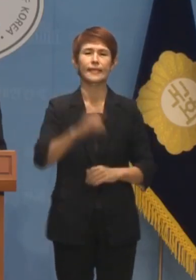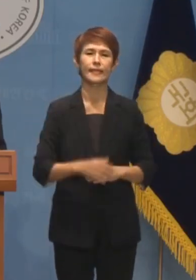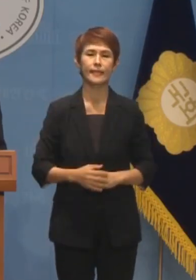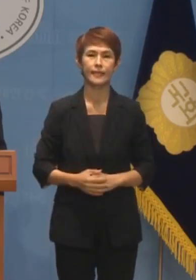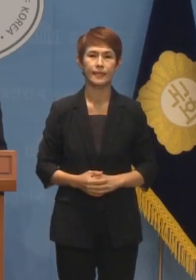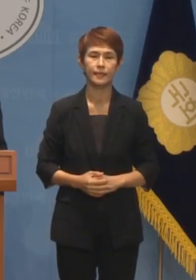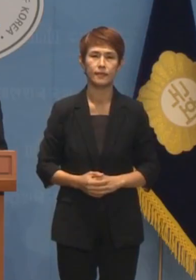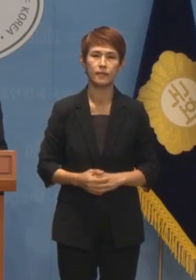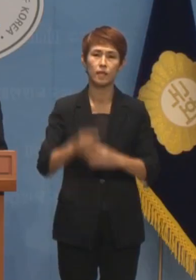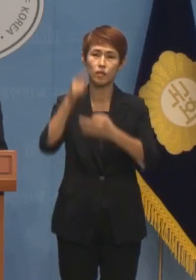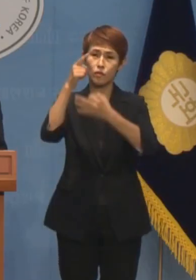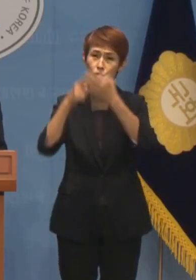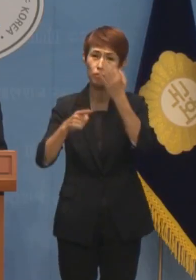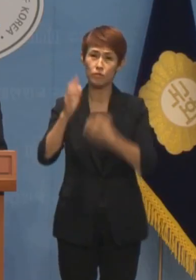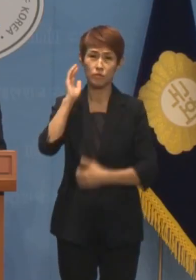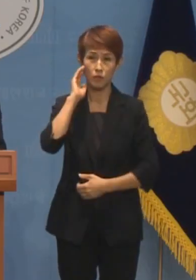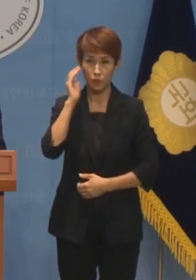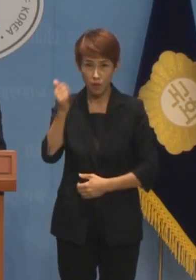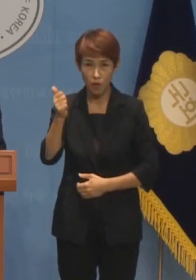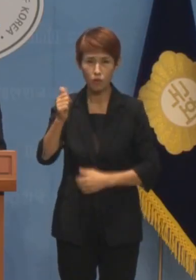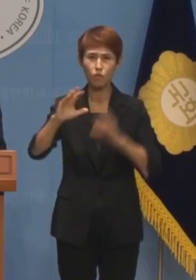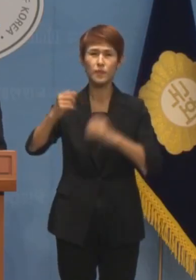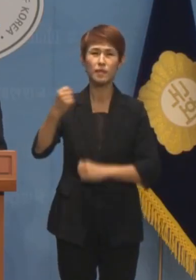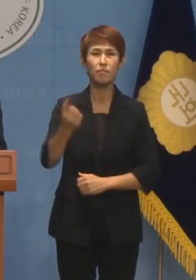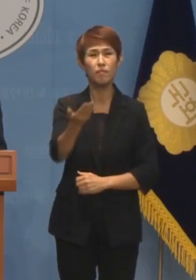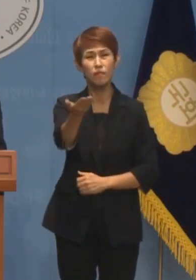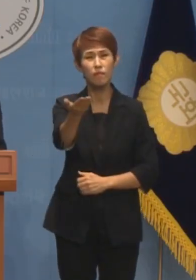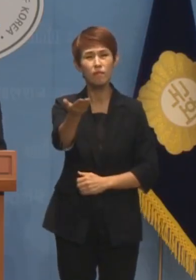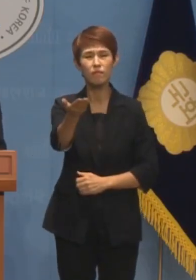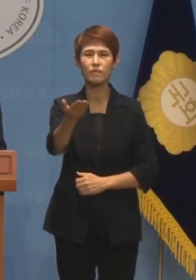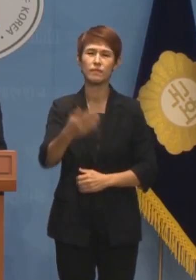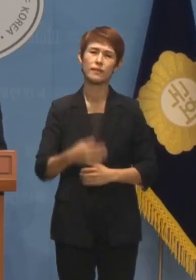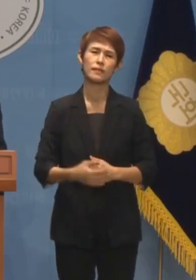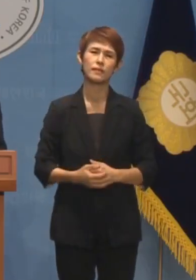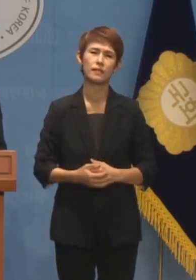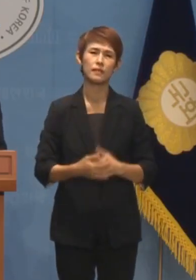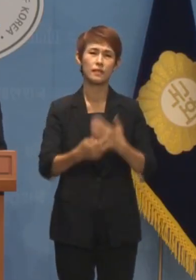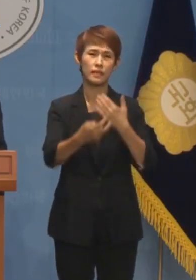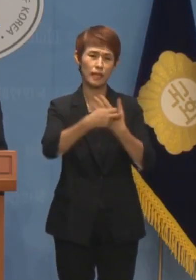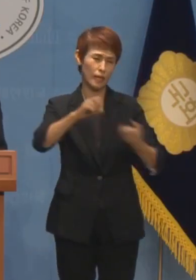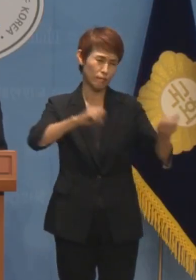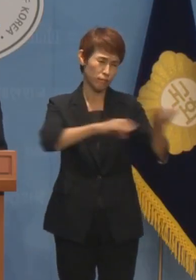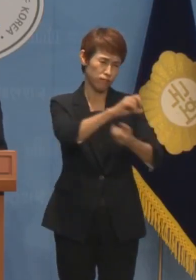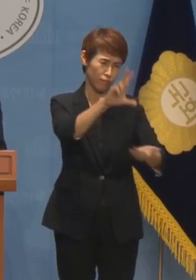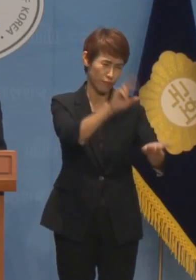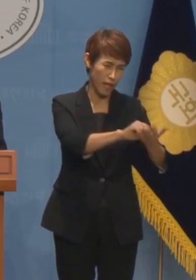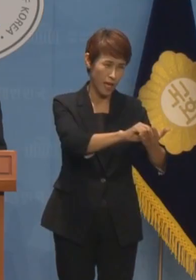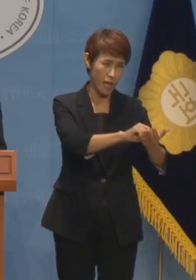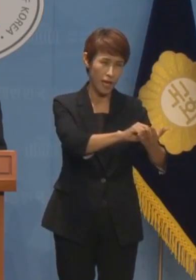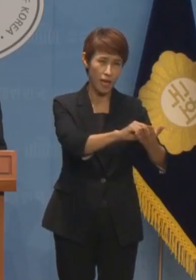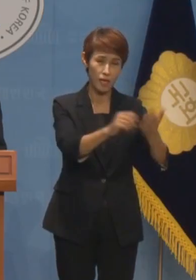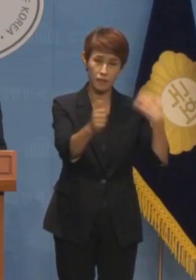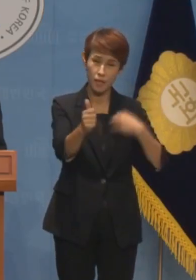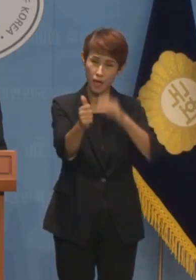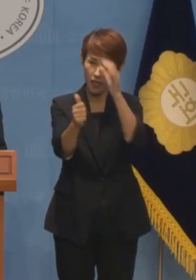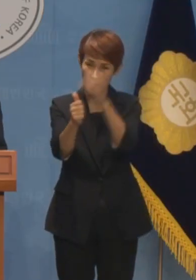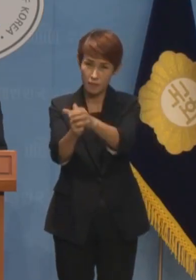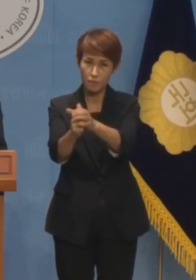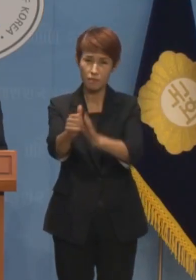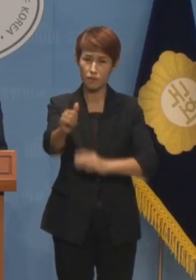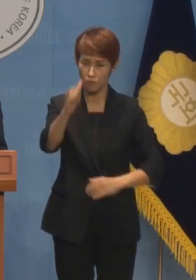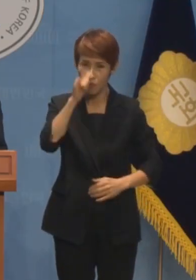윤석열 대통령과 국민의힘은 의료체계 붕괴의 책임이 본인들에게 있음을